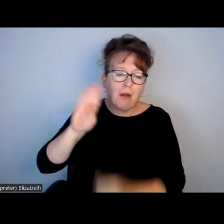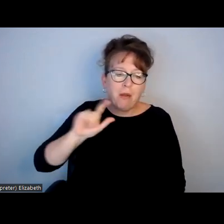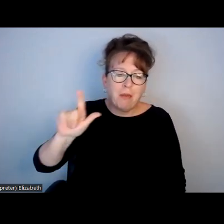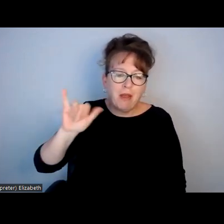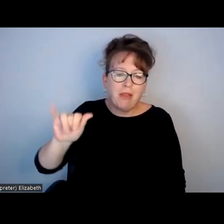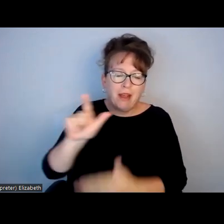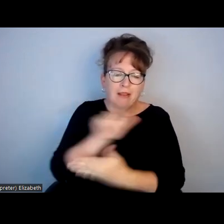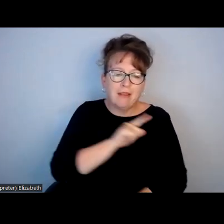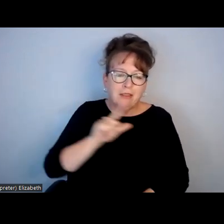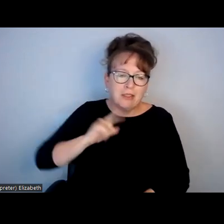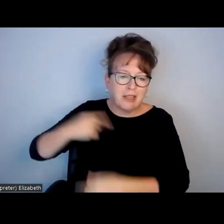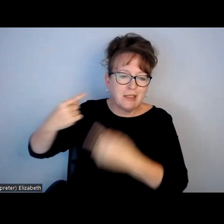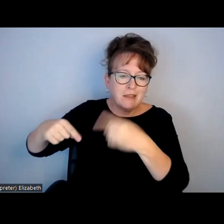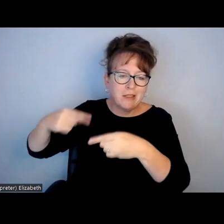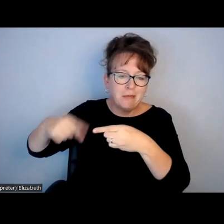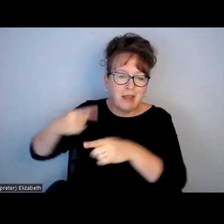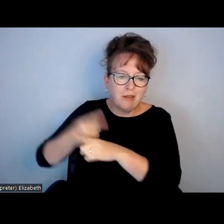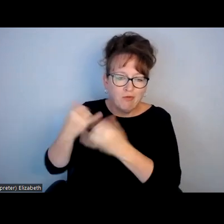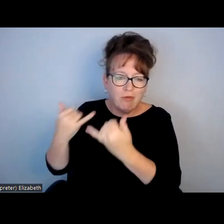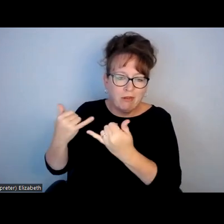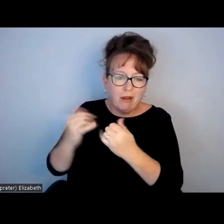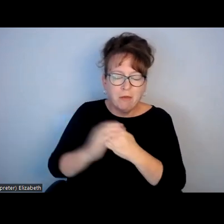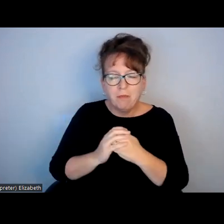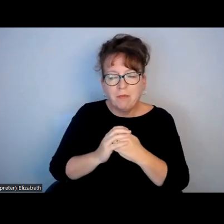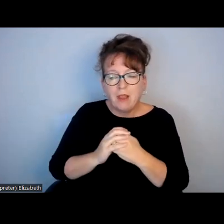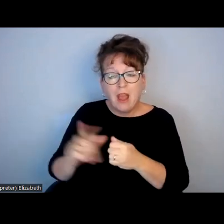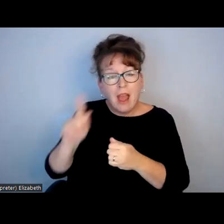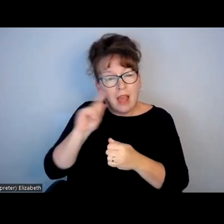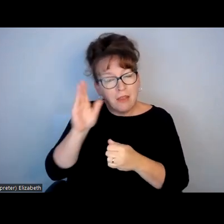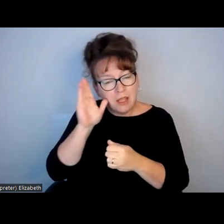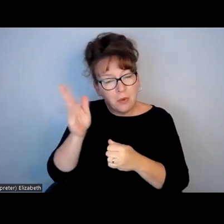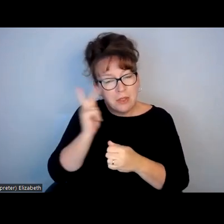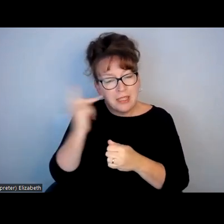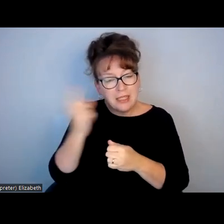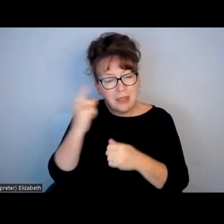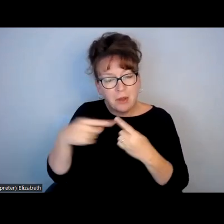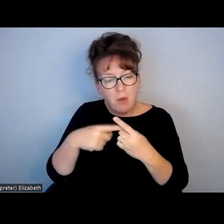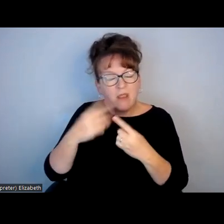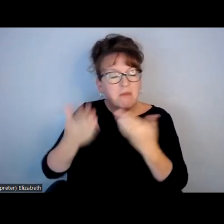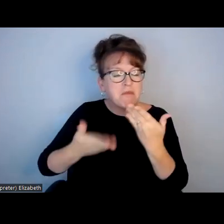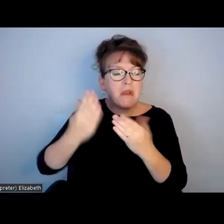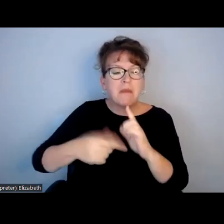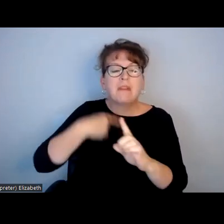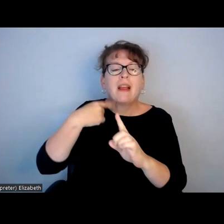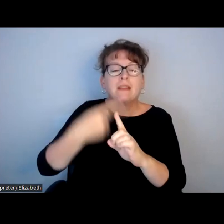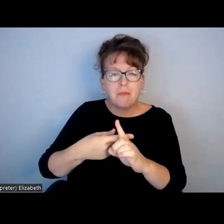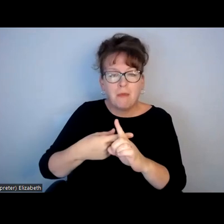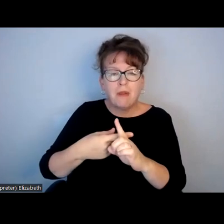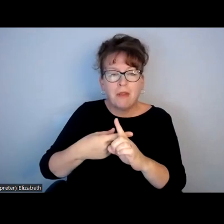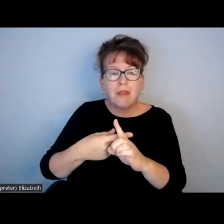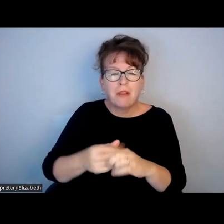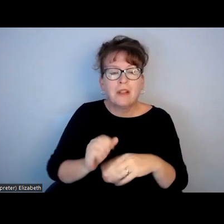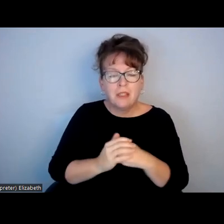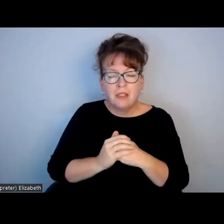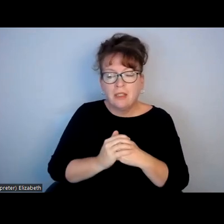hacemos van a a nutrir esa propuesta que tal vez se haga de alguno de